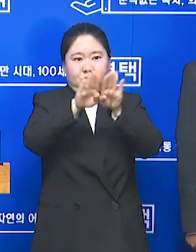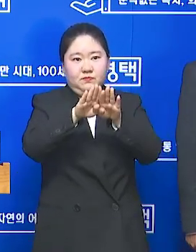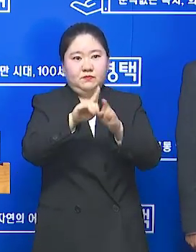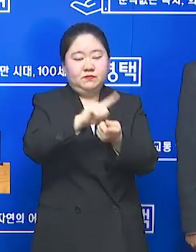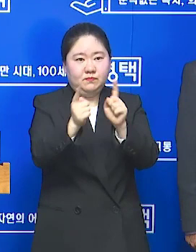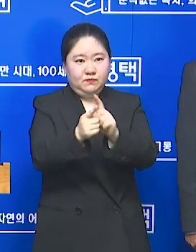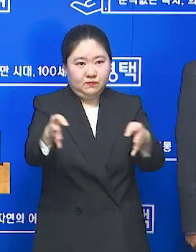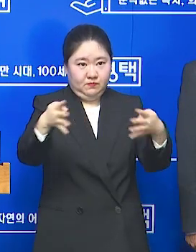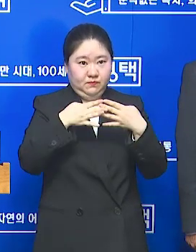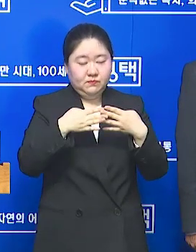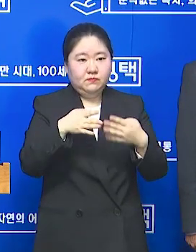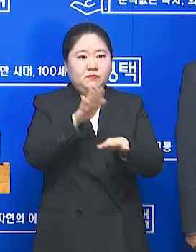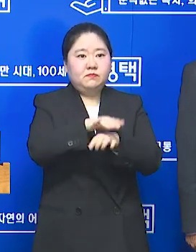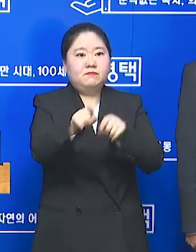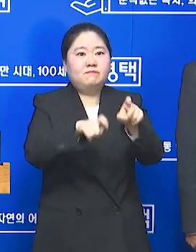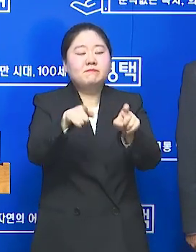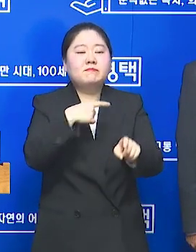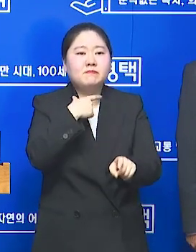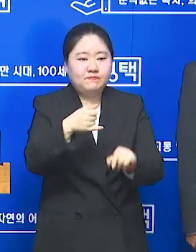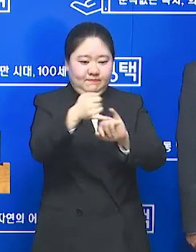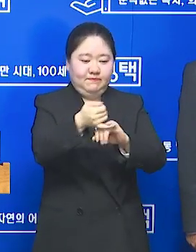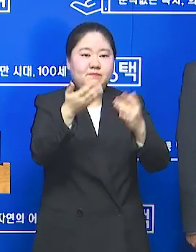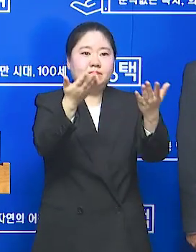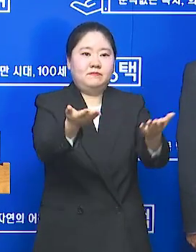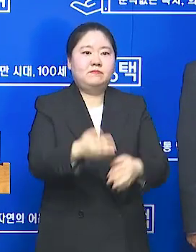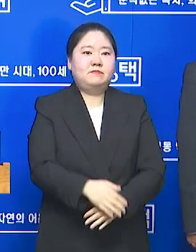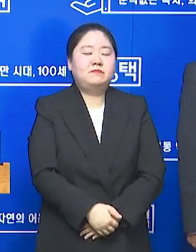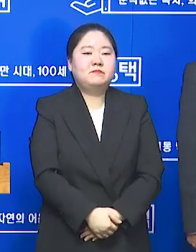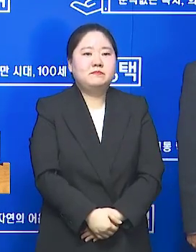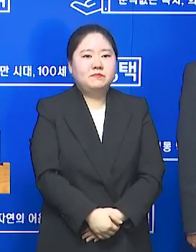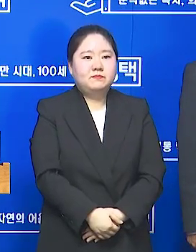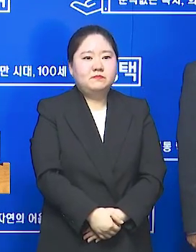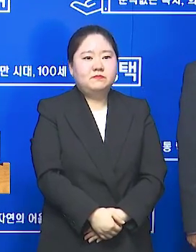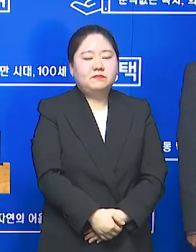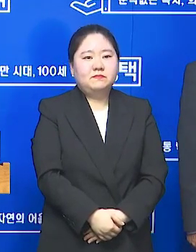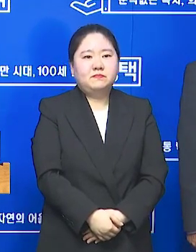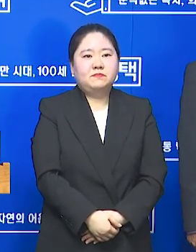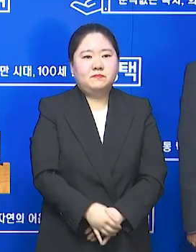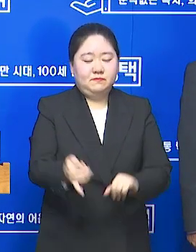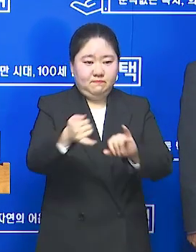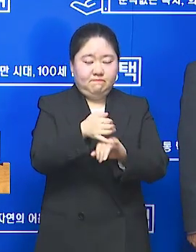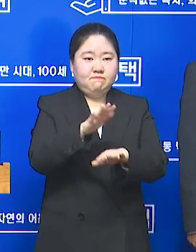협력해 나가겠다는 말씀을 드립니다. 약속 이행을 위한